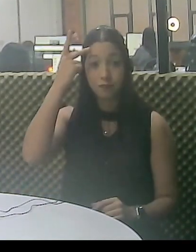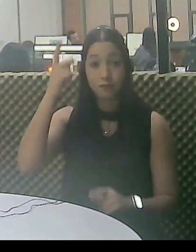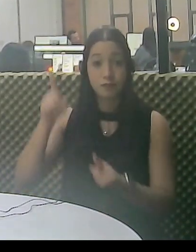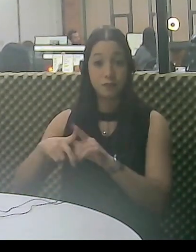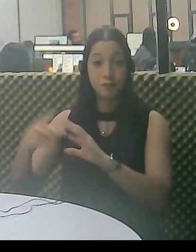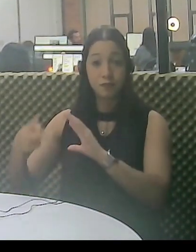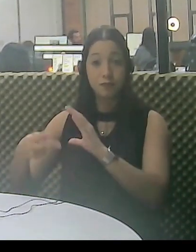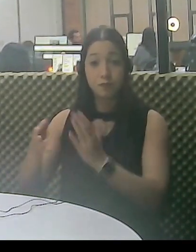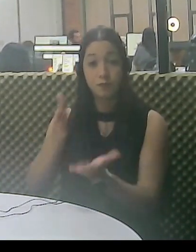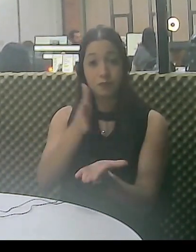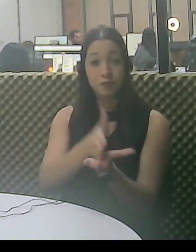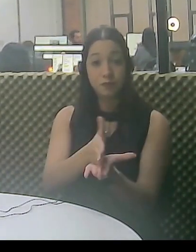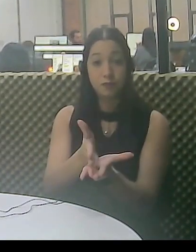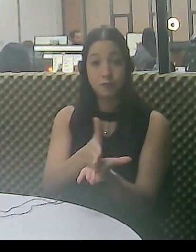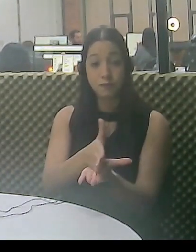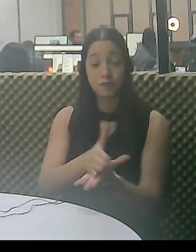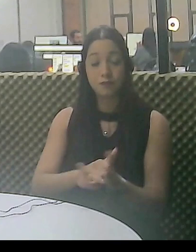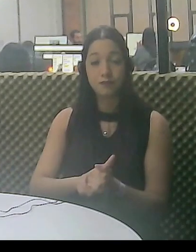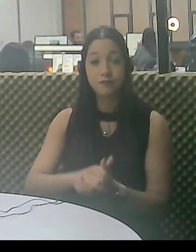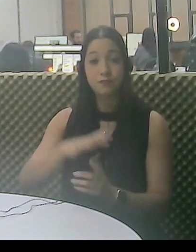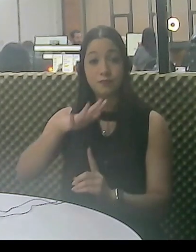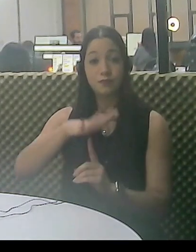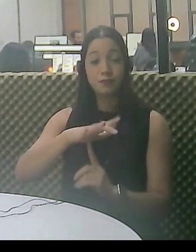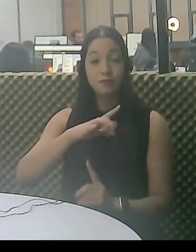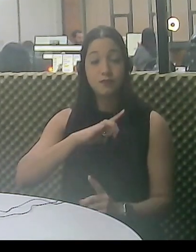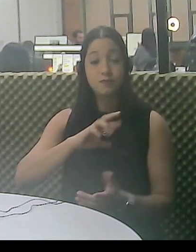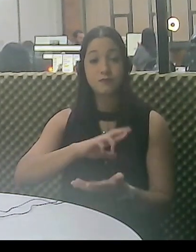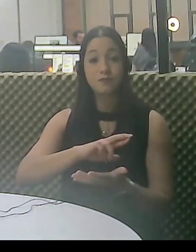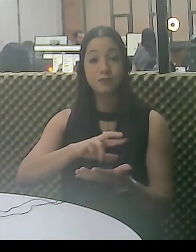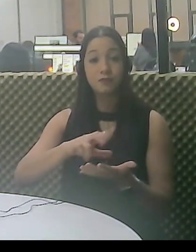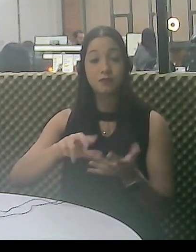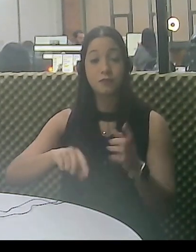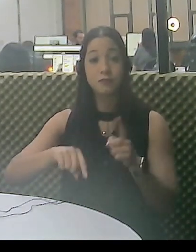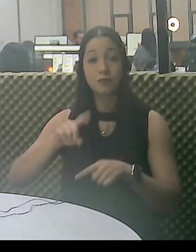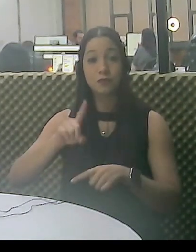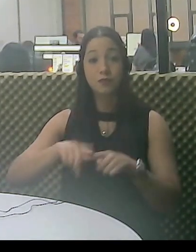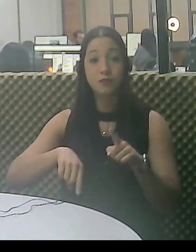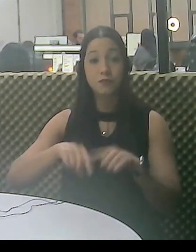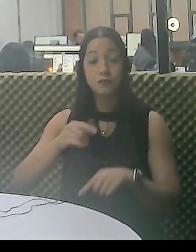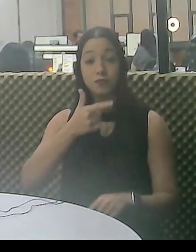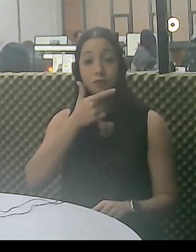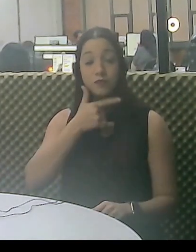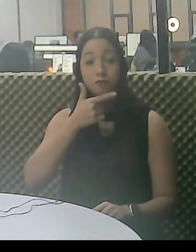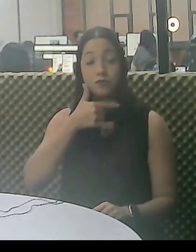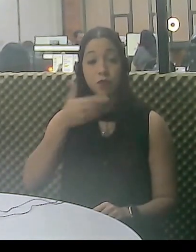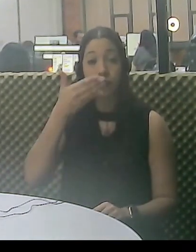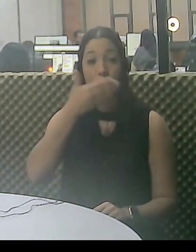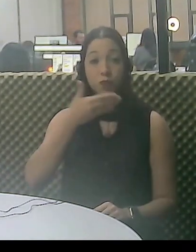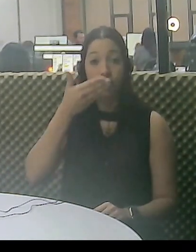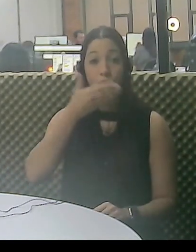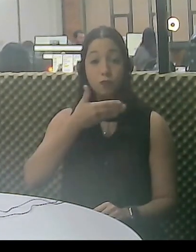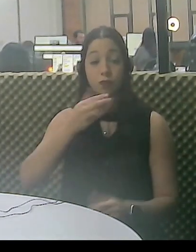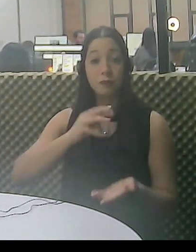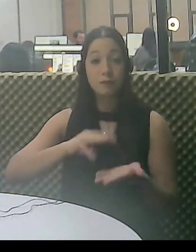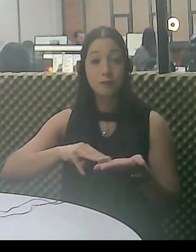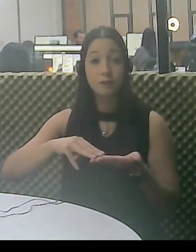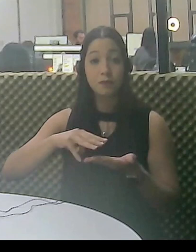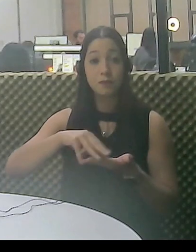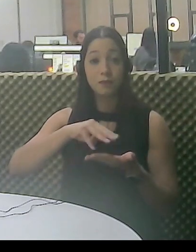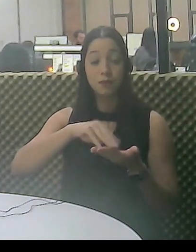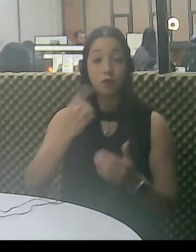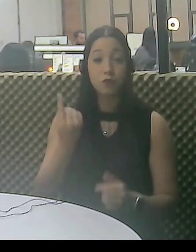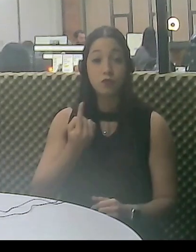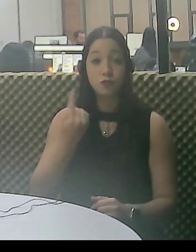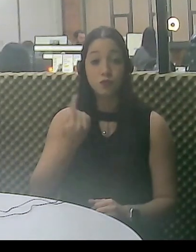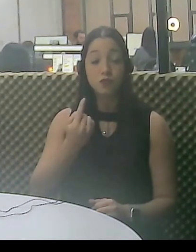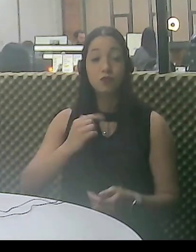Câmara Municipal de Uberlândia. A feira oferece diversas opções de produtos, como queijos, doces, pastéis, caldo de